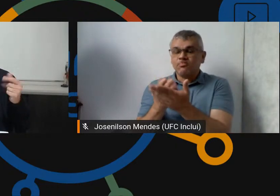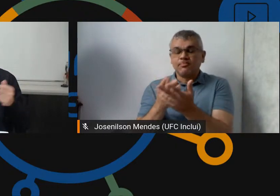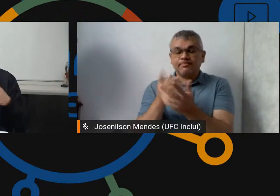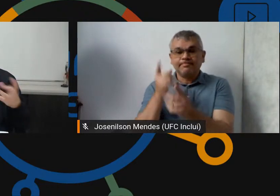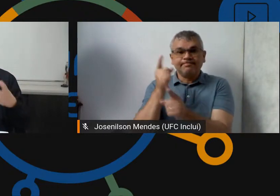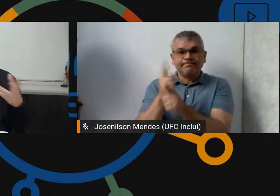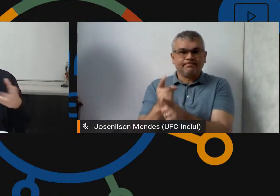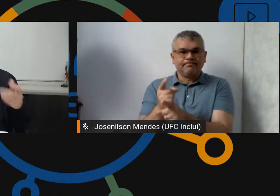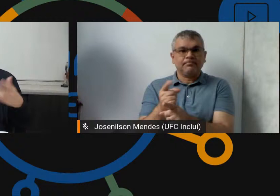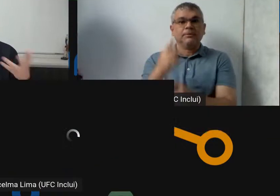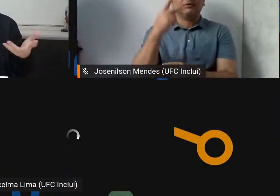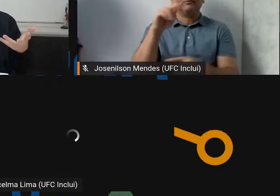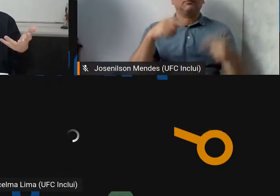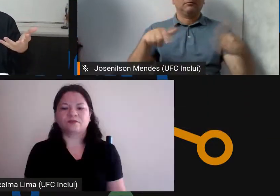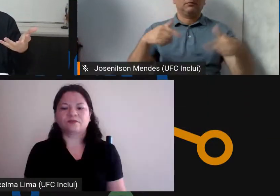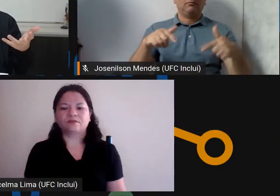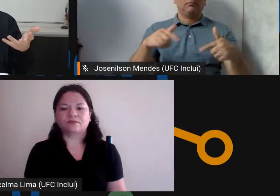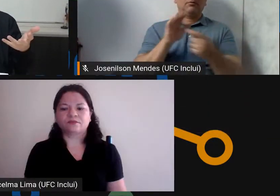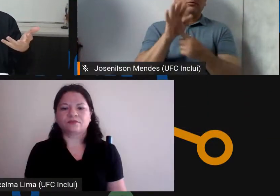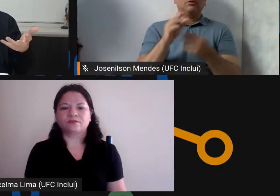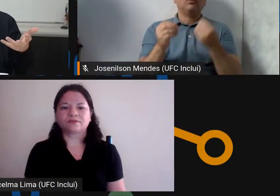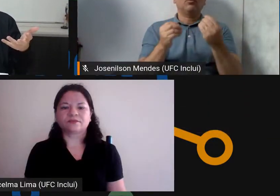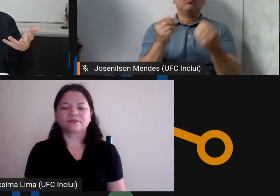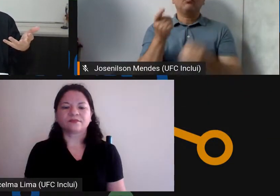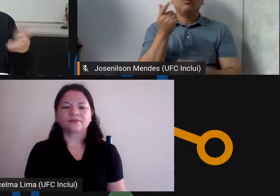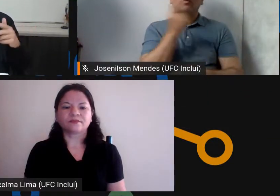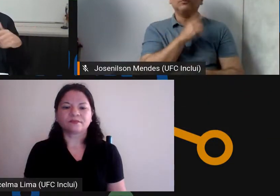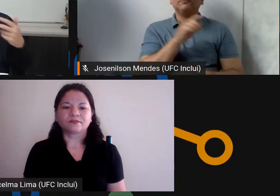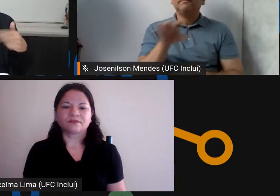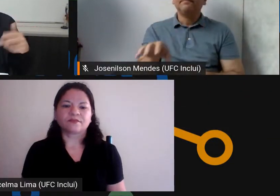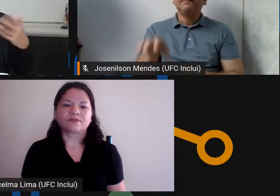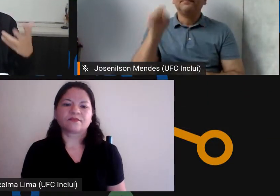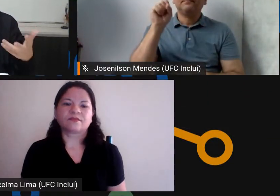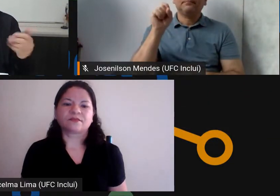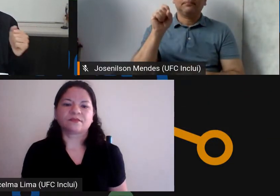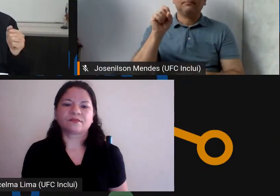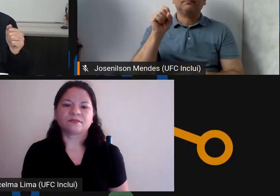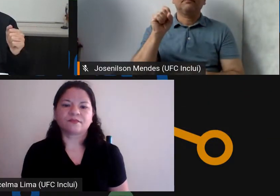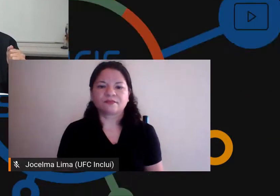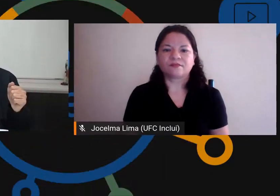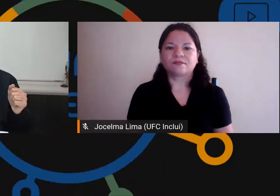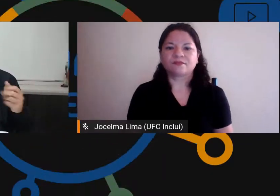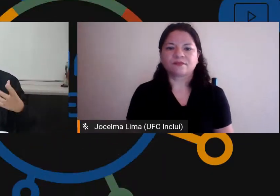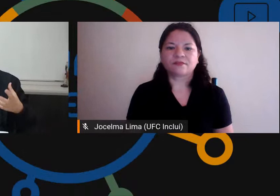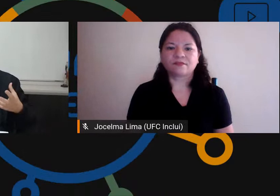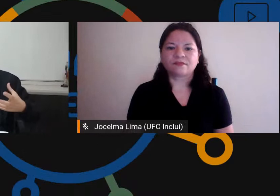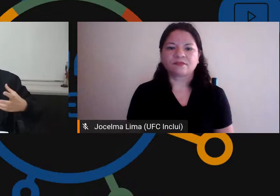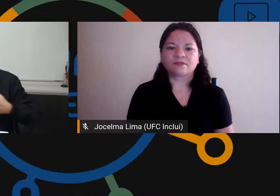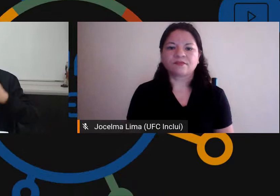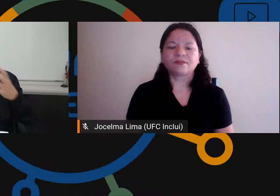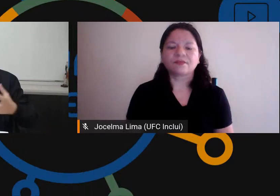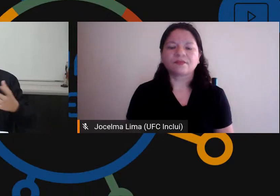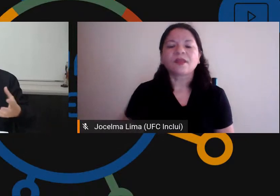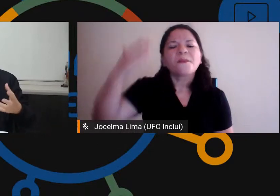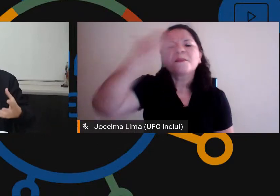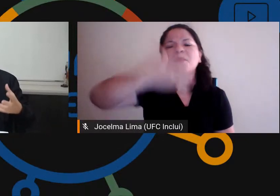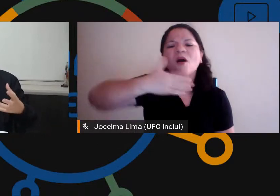mostrar como você obteve as evidências, certo? Que evidências são essas? E o que